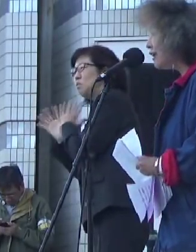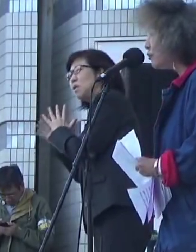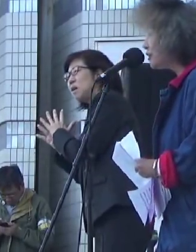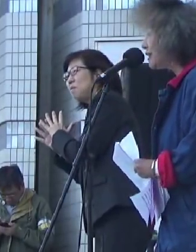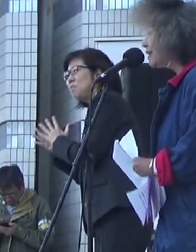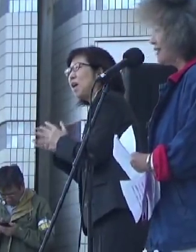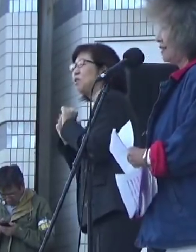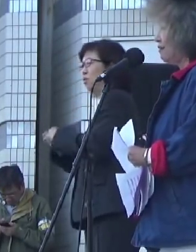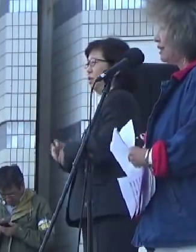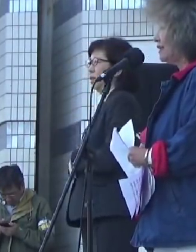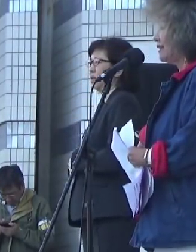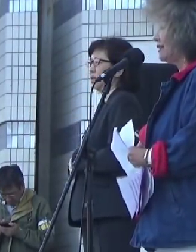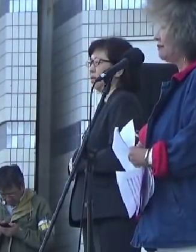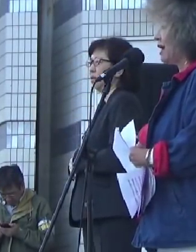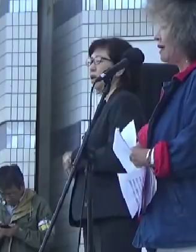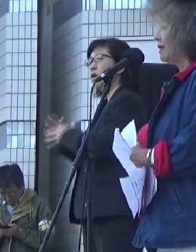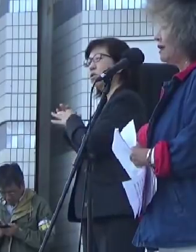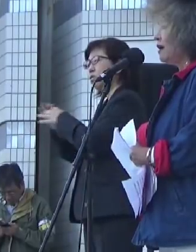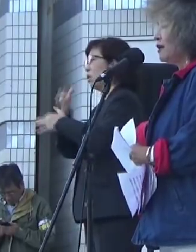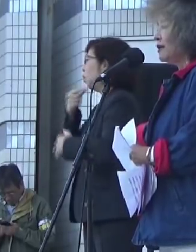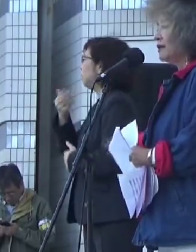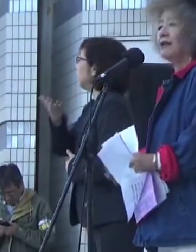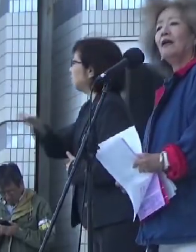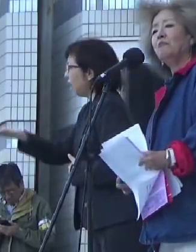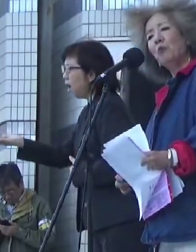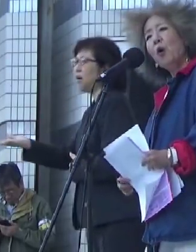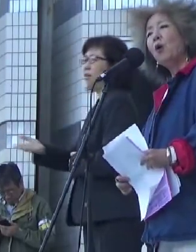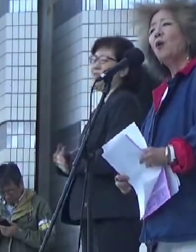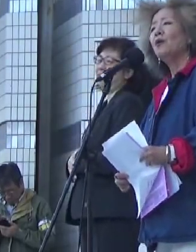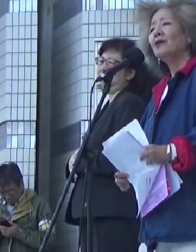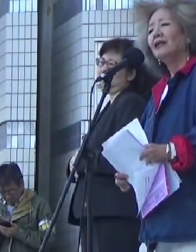だいてほしいですか、私たちは。